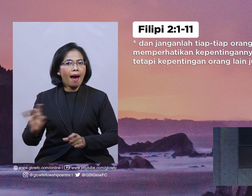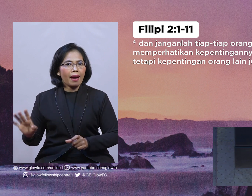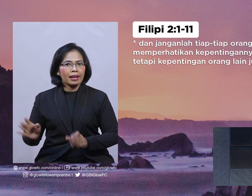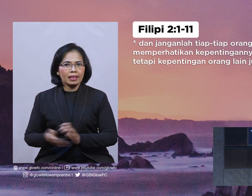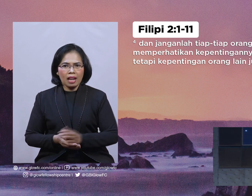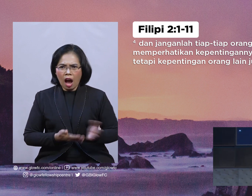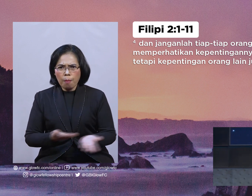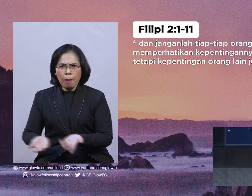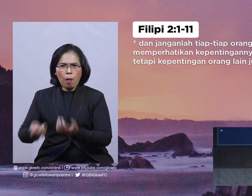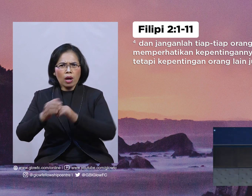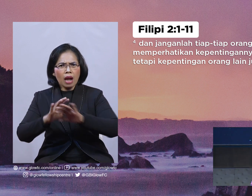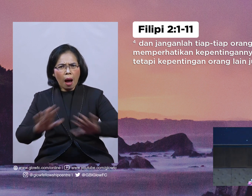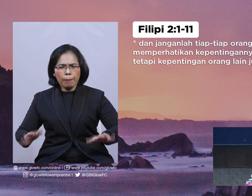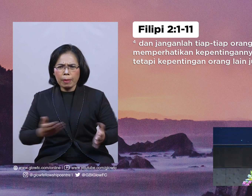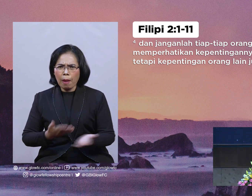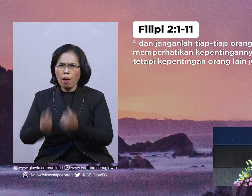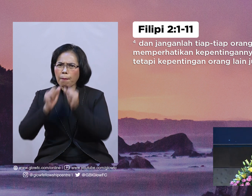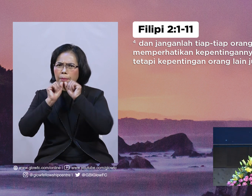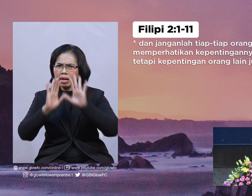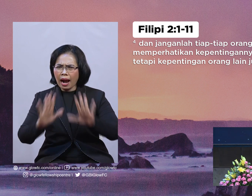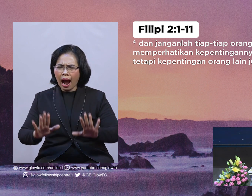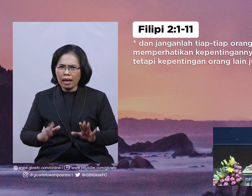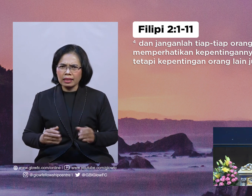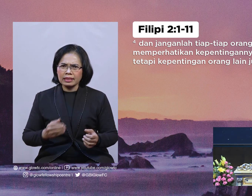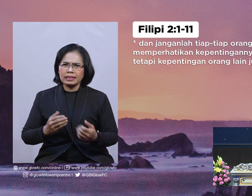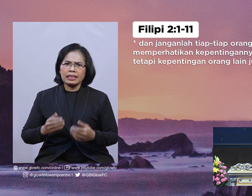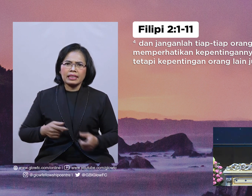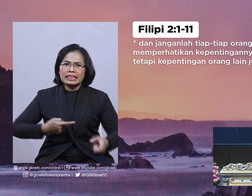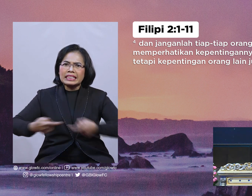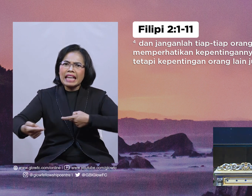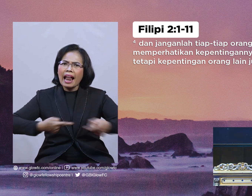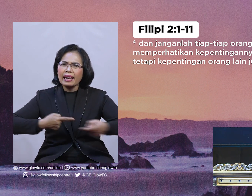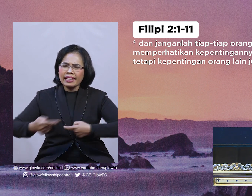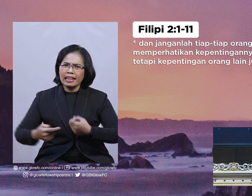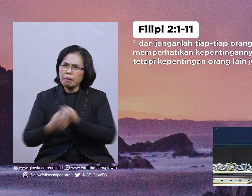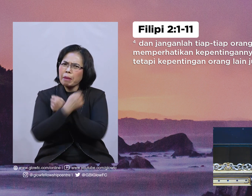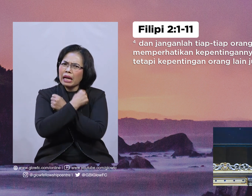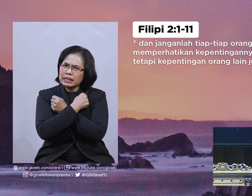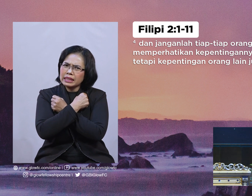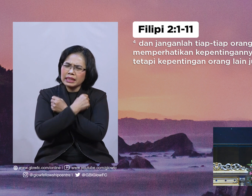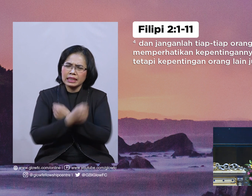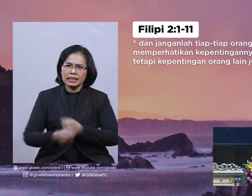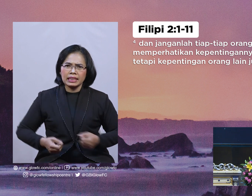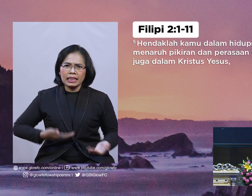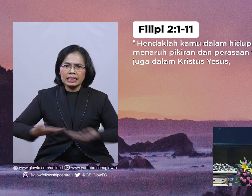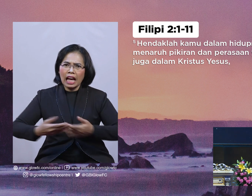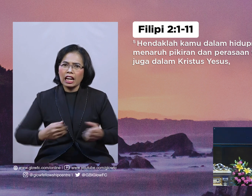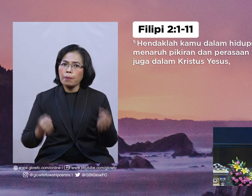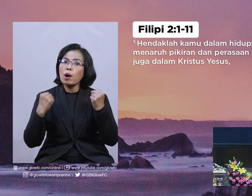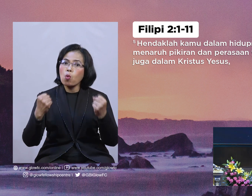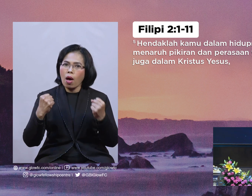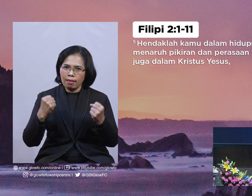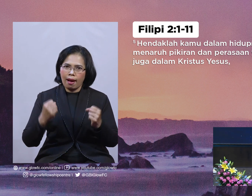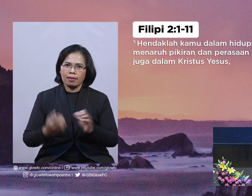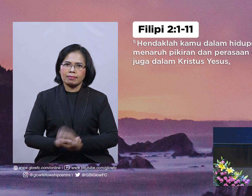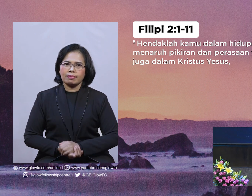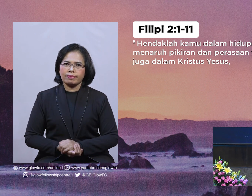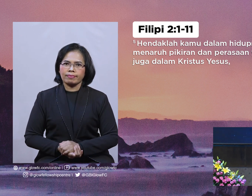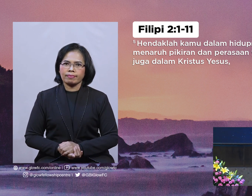Ayo kawan damai Ayo menyatakan Kasih Ayo saling membantu saling mengulurkan tangan saling menguatkan Click